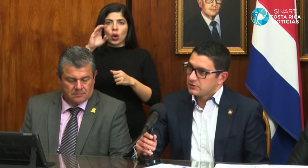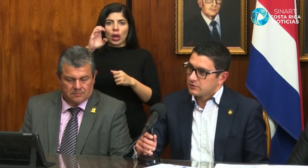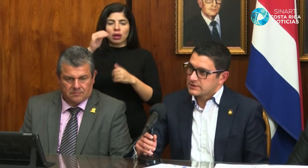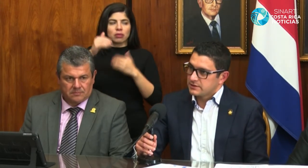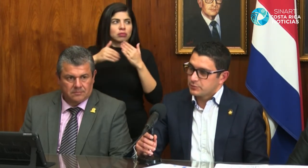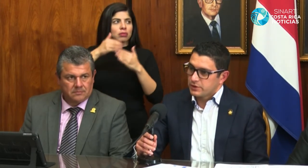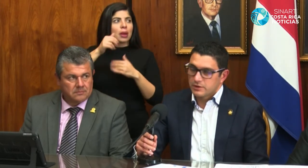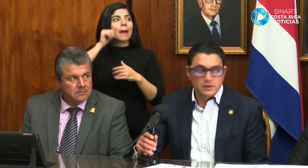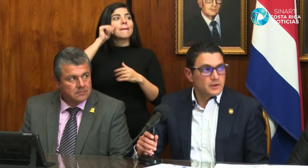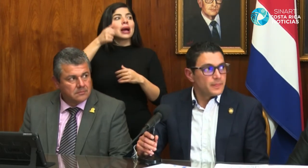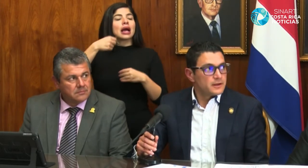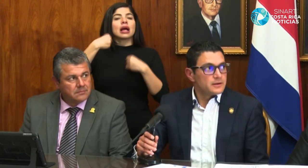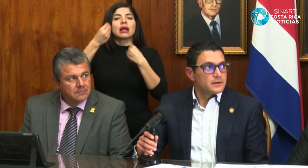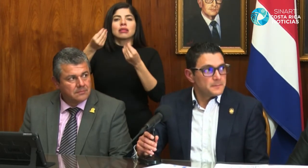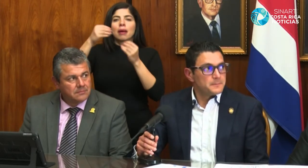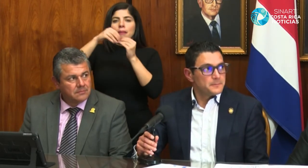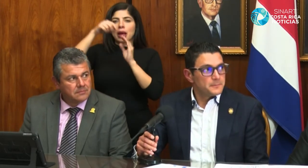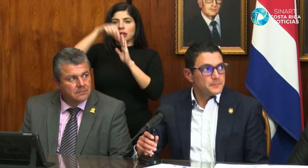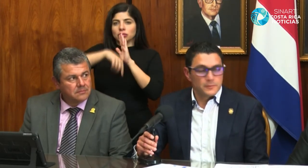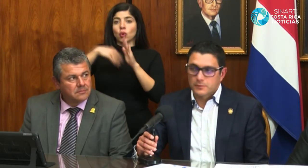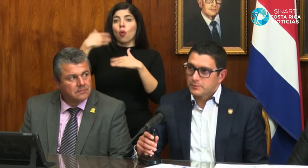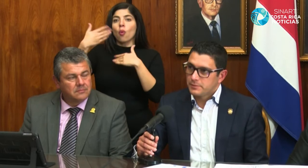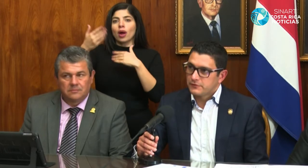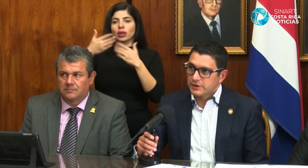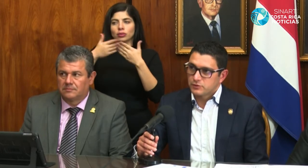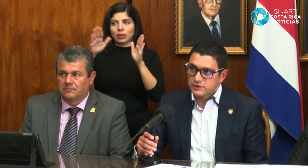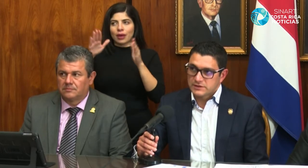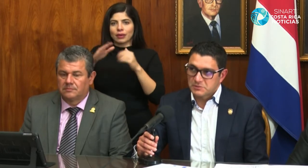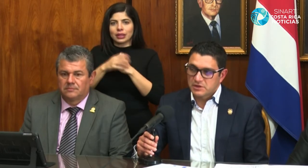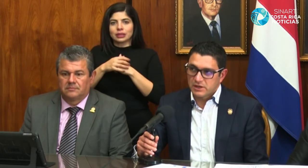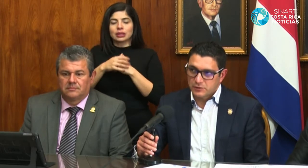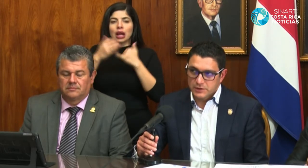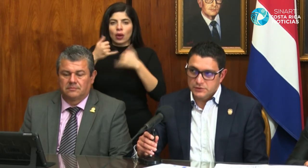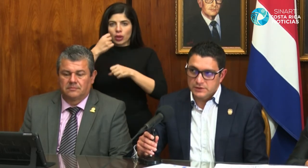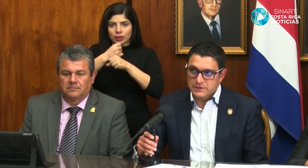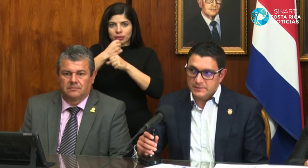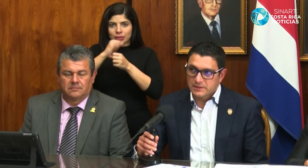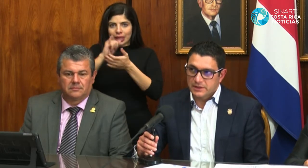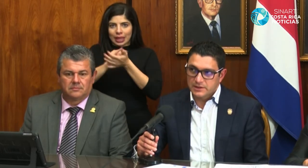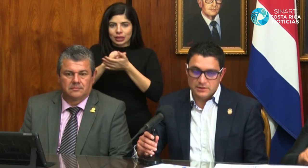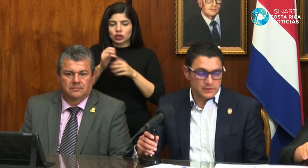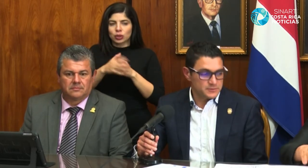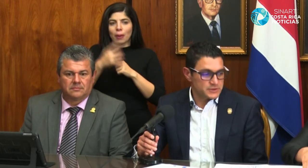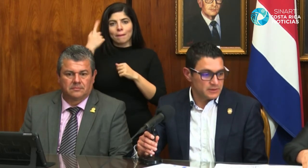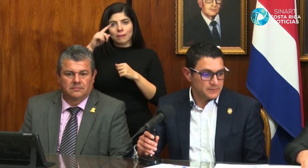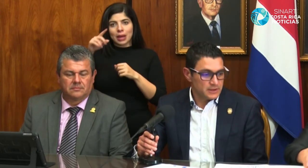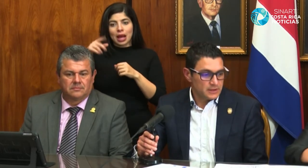Y mañana les daremos más detalles cuando ya esté habilitado el centro. Perfecto, ya estamos trabajando en eso intensamente para que